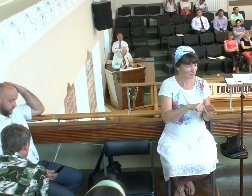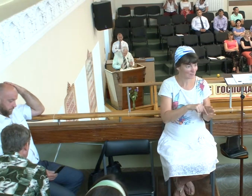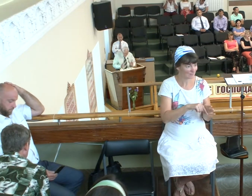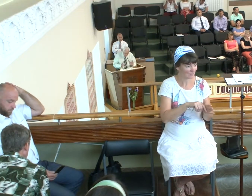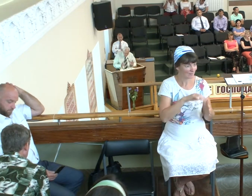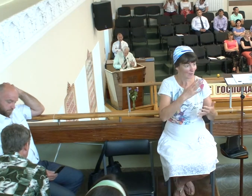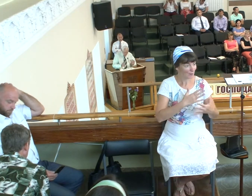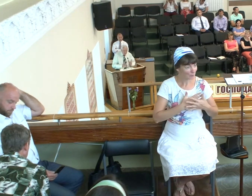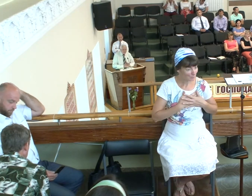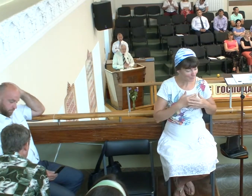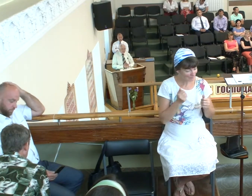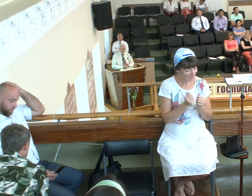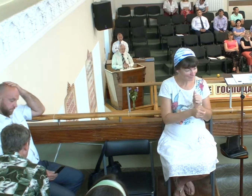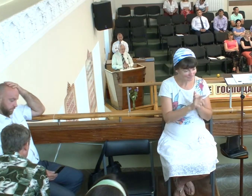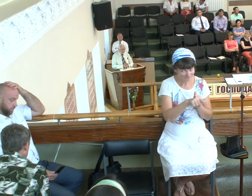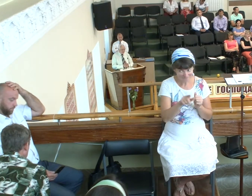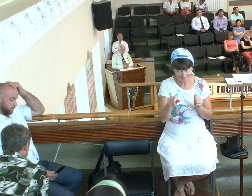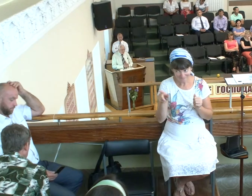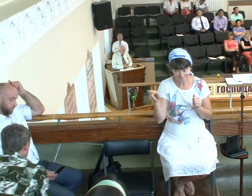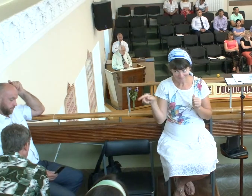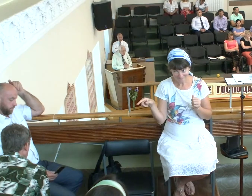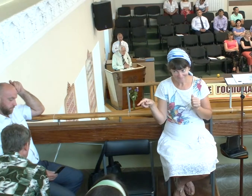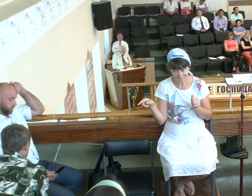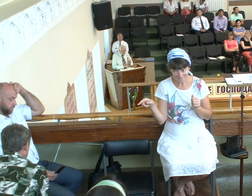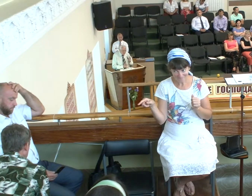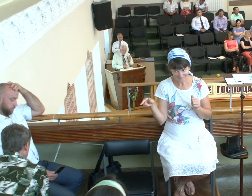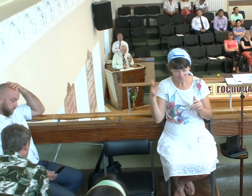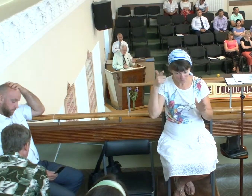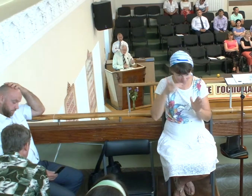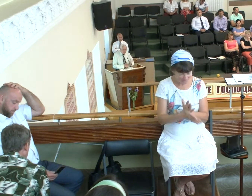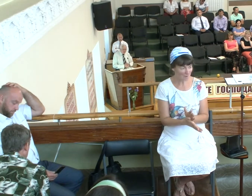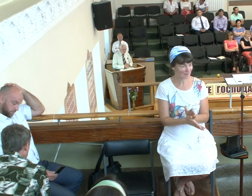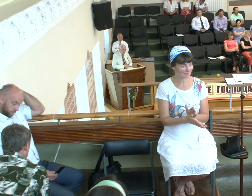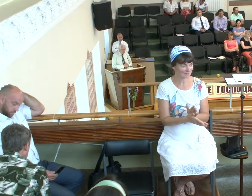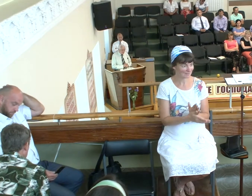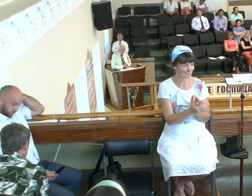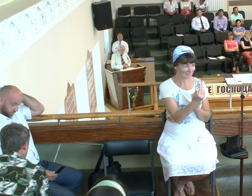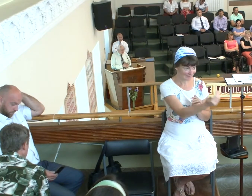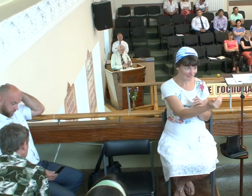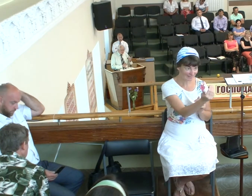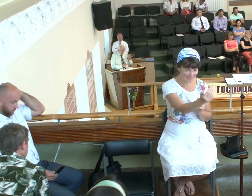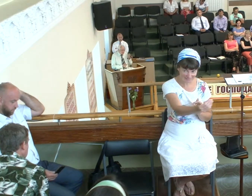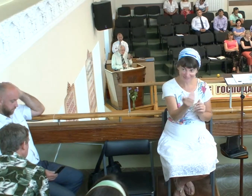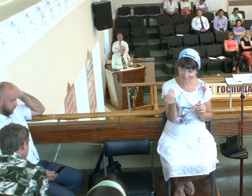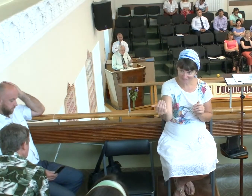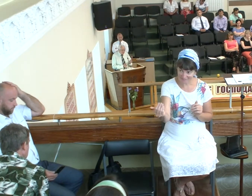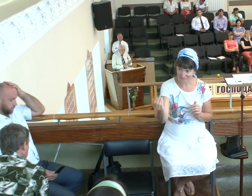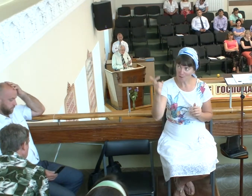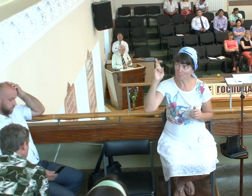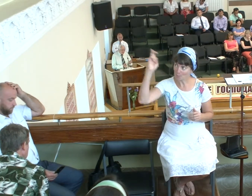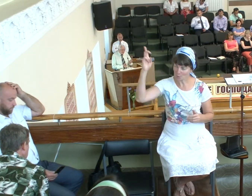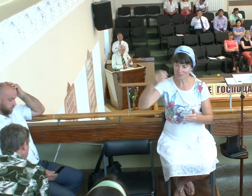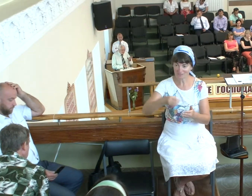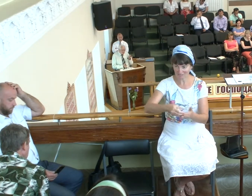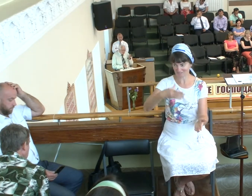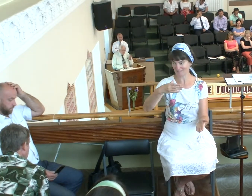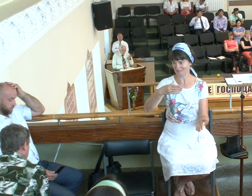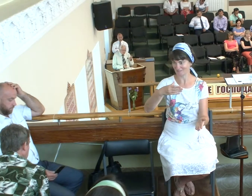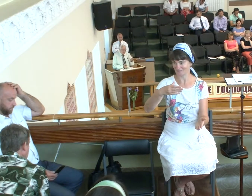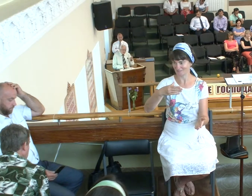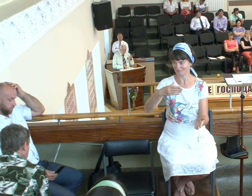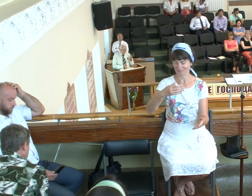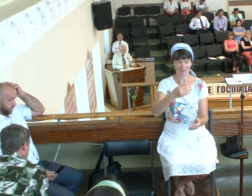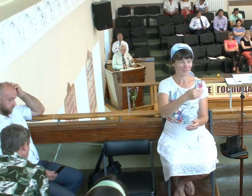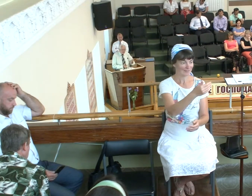к каждому как к Божьей драгоценности, потому что мы очень ценны в глазах Божьих. Мы дорого куплены, а